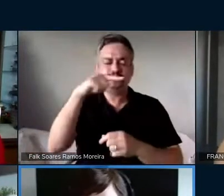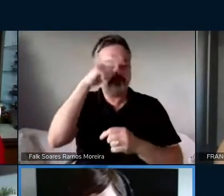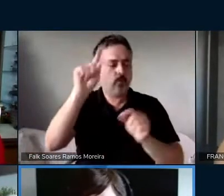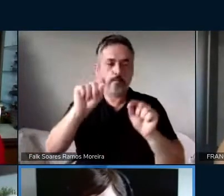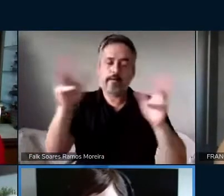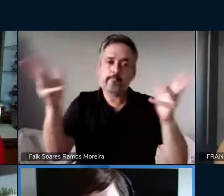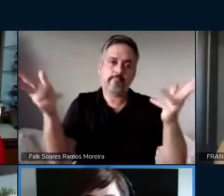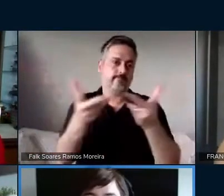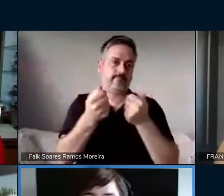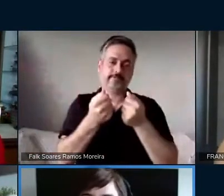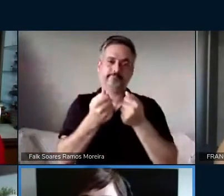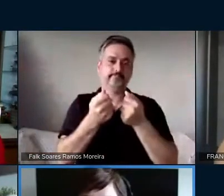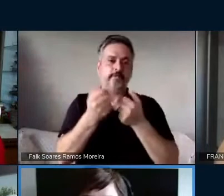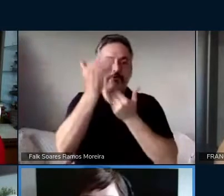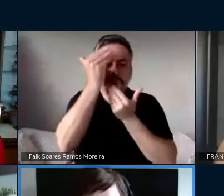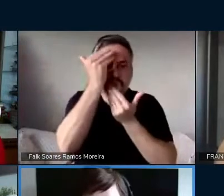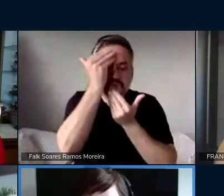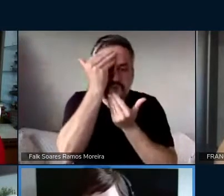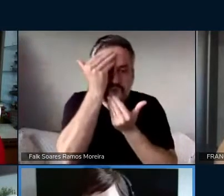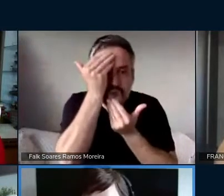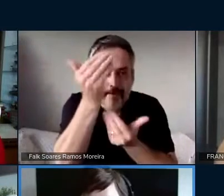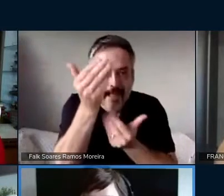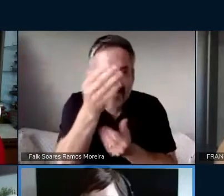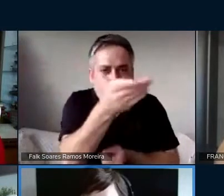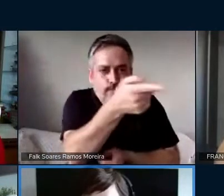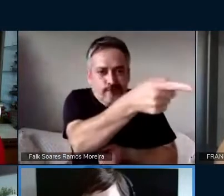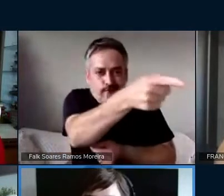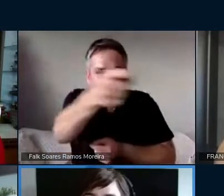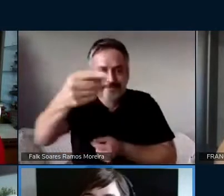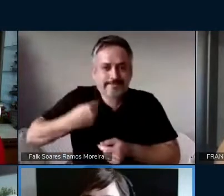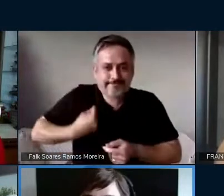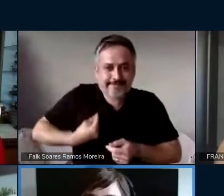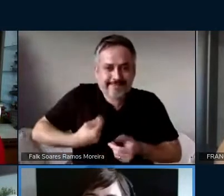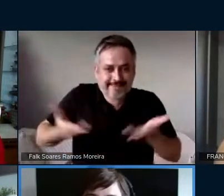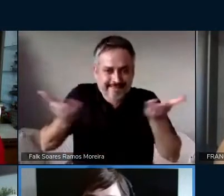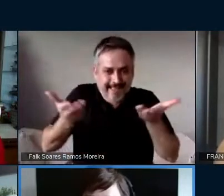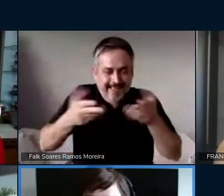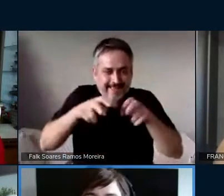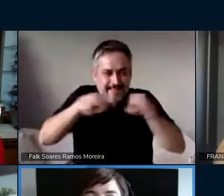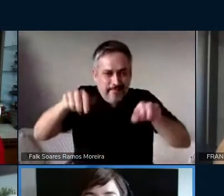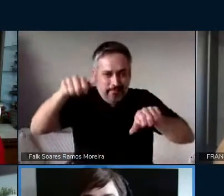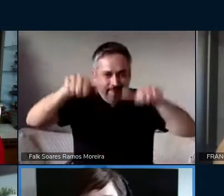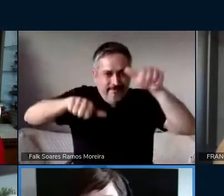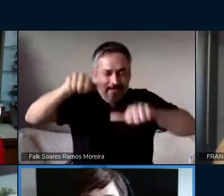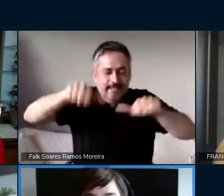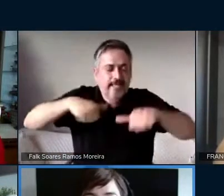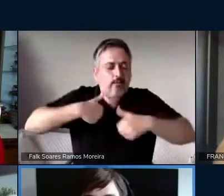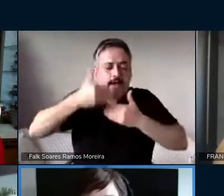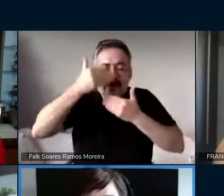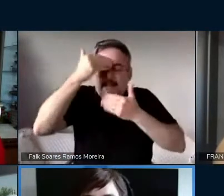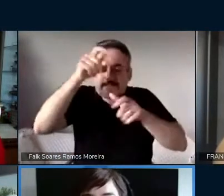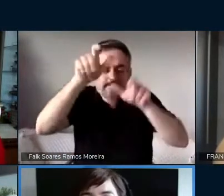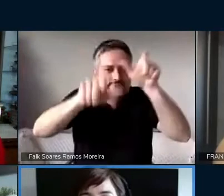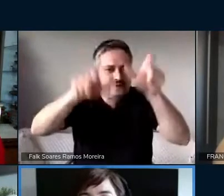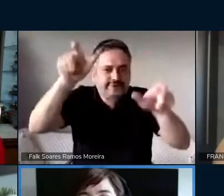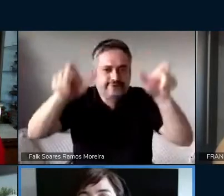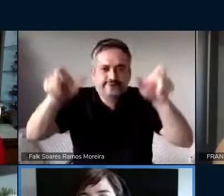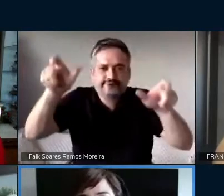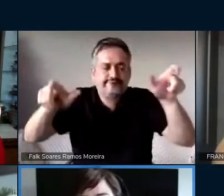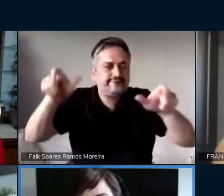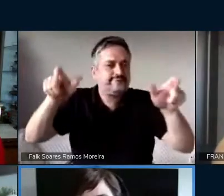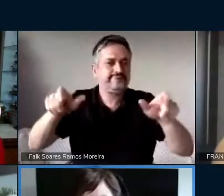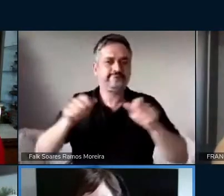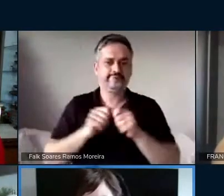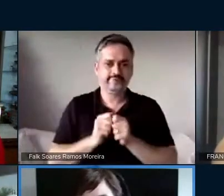harmonização entre as línguas. Sem você, professora, realmente não teria conseguido. Muito obrigada, muito obrigado também